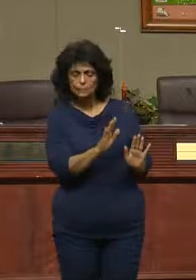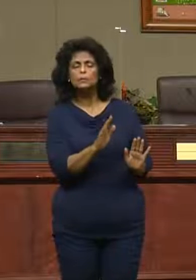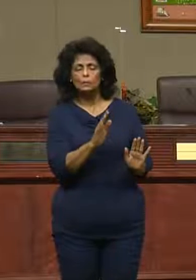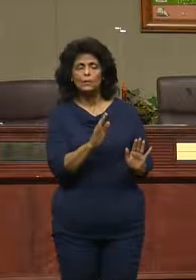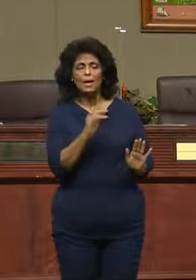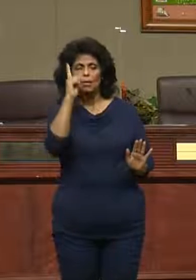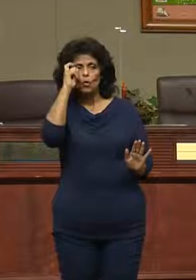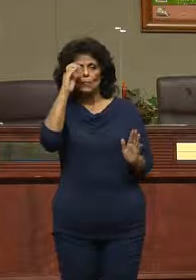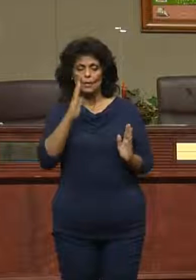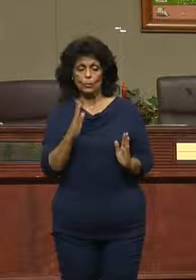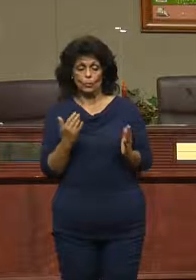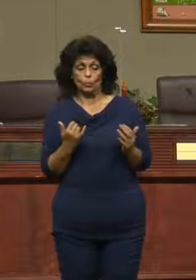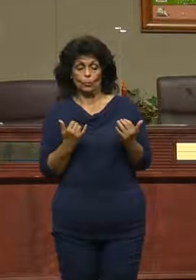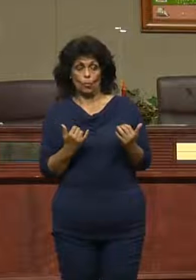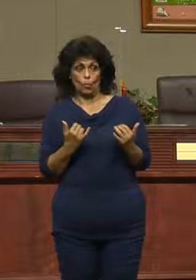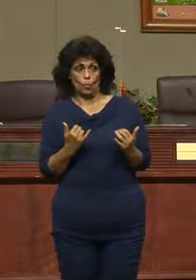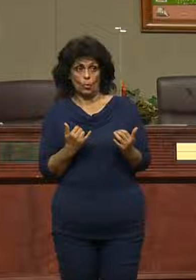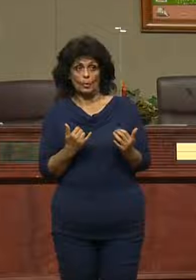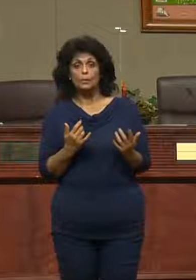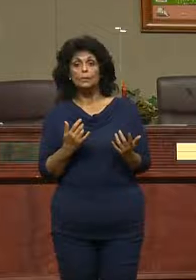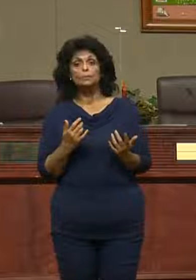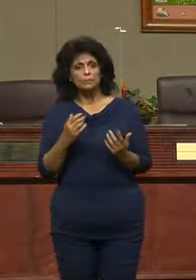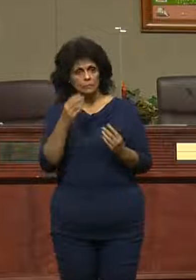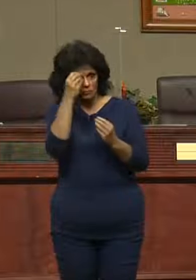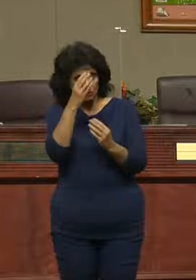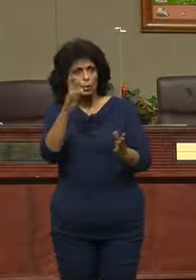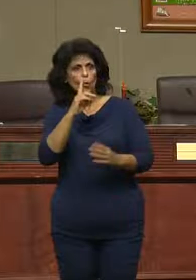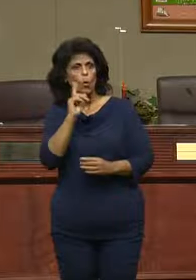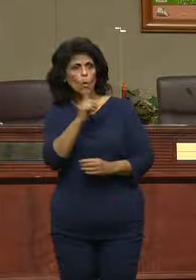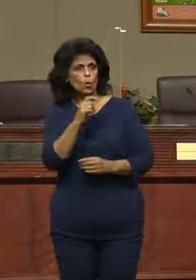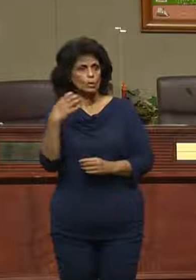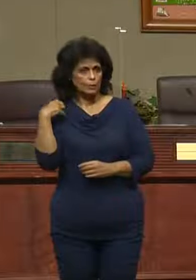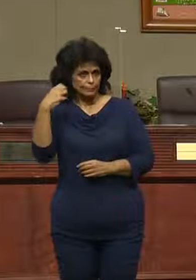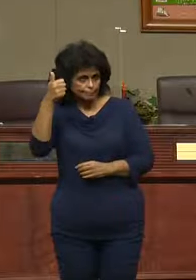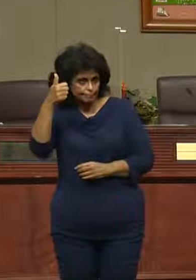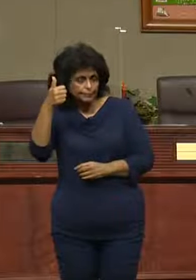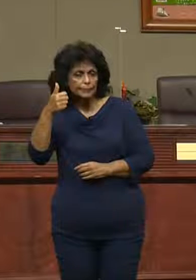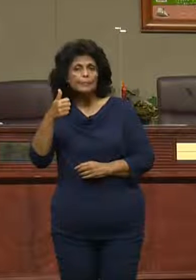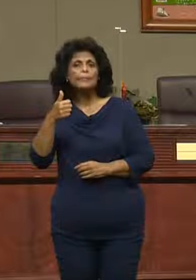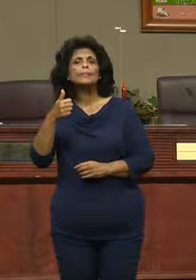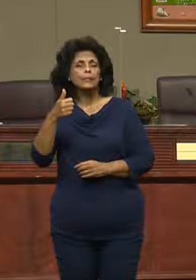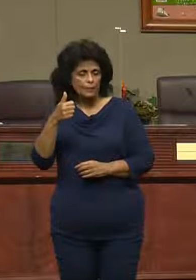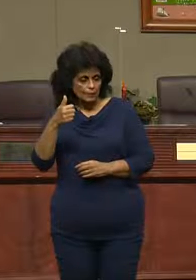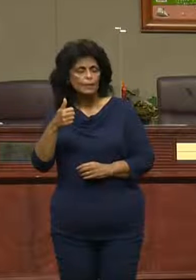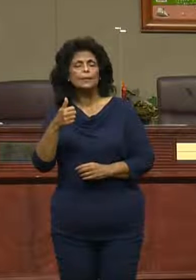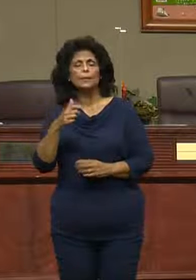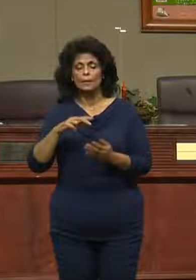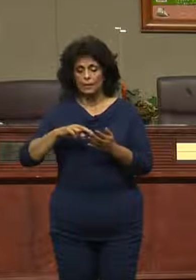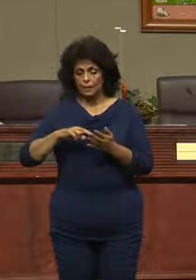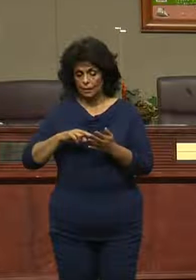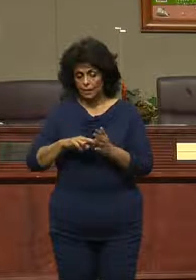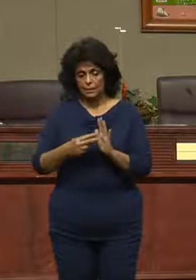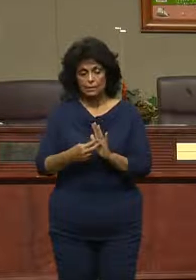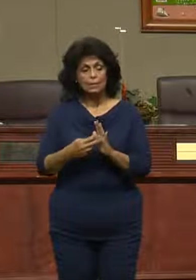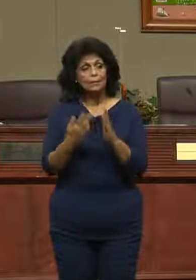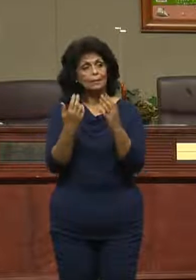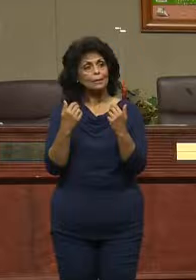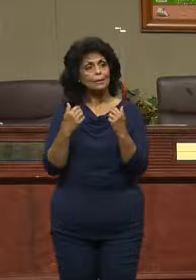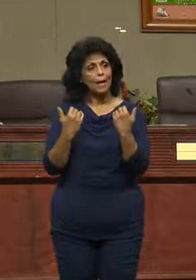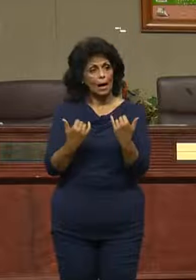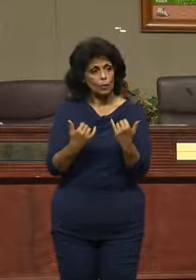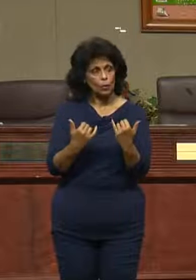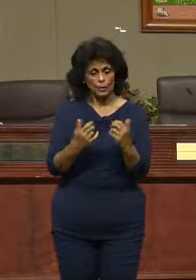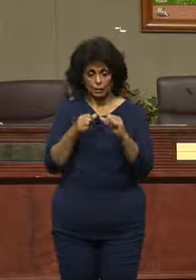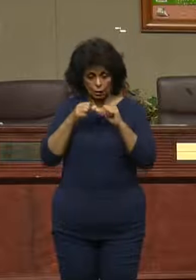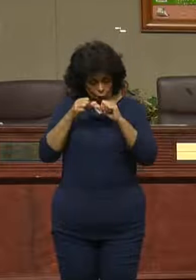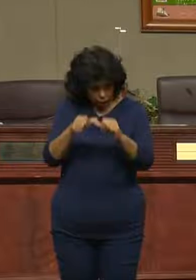hoy ha dado una orden ejecutiva que modifica la que existía anteriormente, que mantiene que